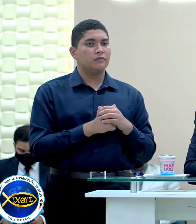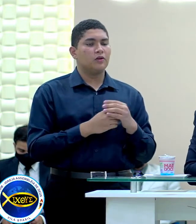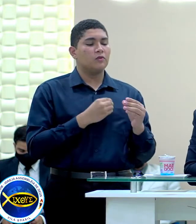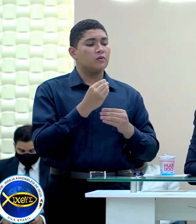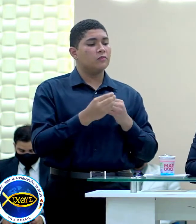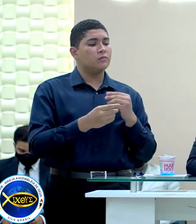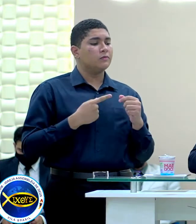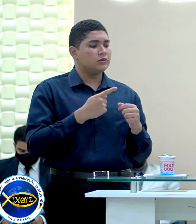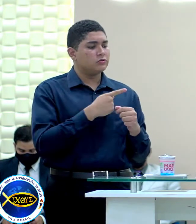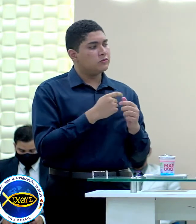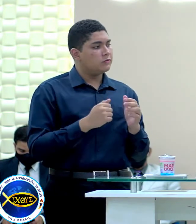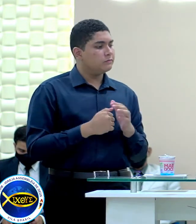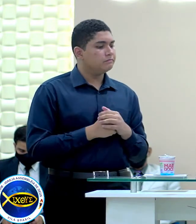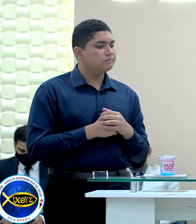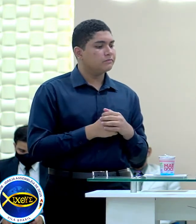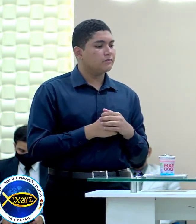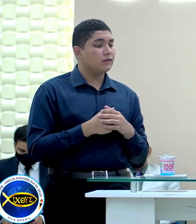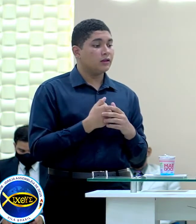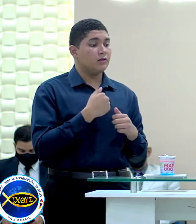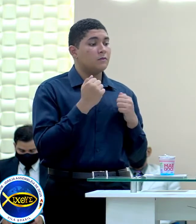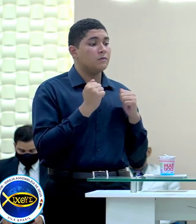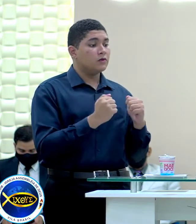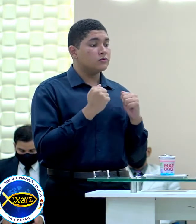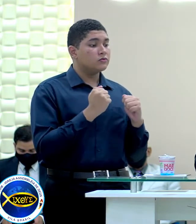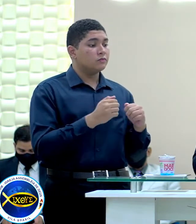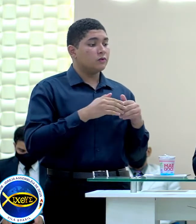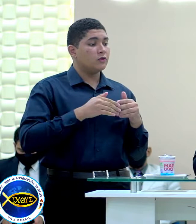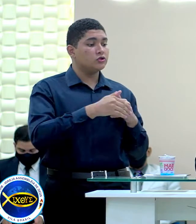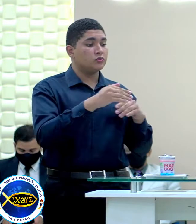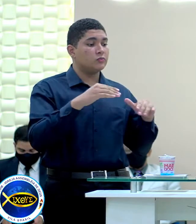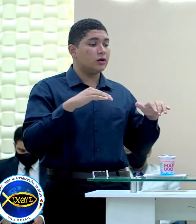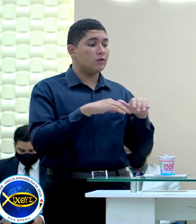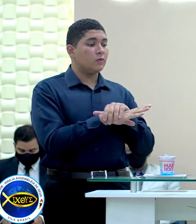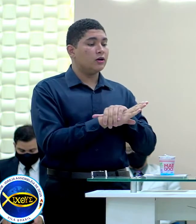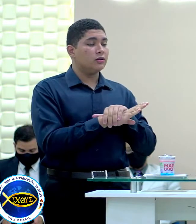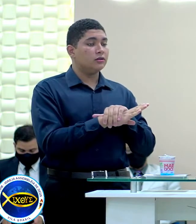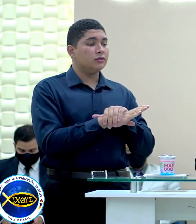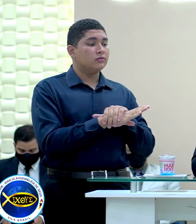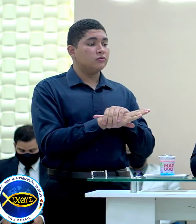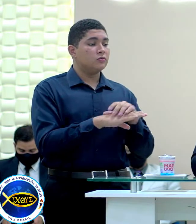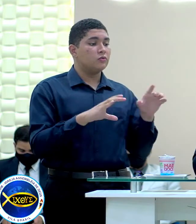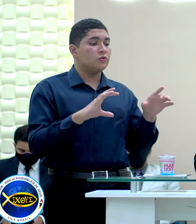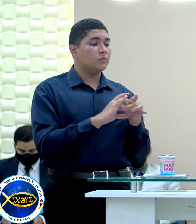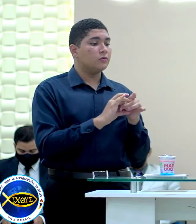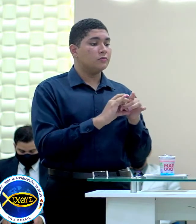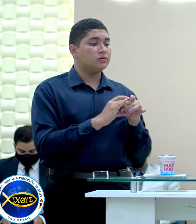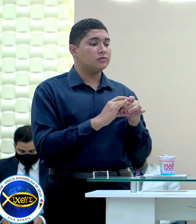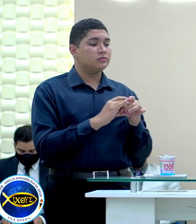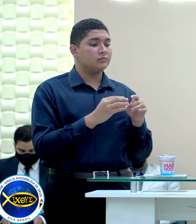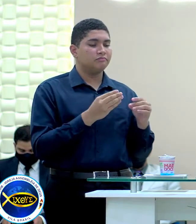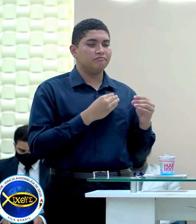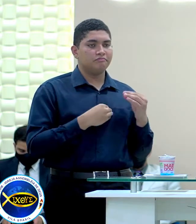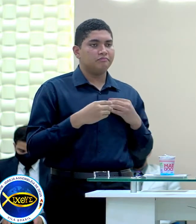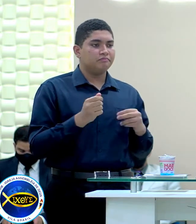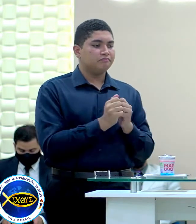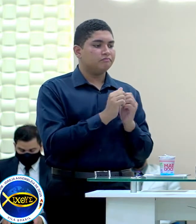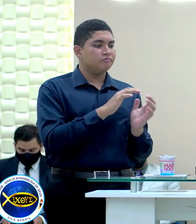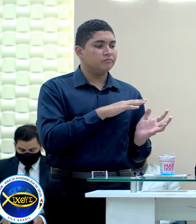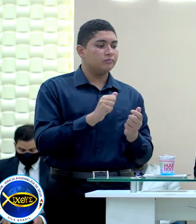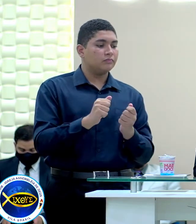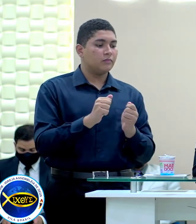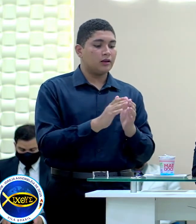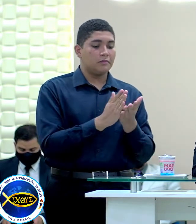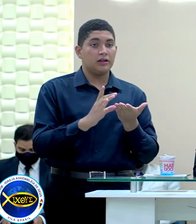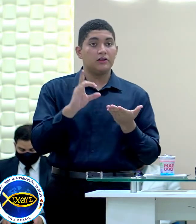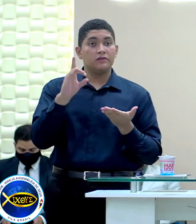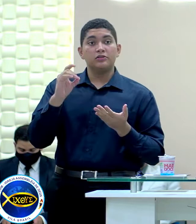pastor, eu posso permanecer guardando este compromisso sem me corromper com o mundo? A palavra do Senhor nos ensina. Olha o que a